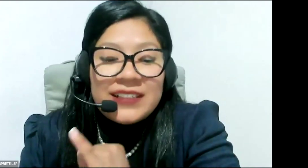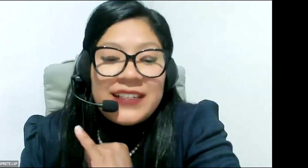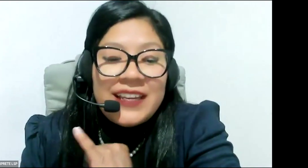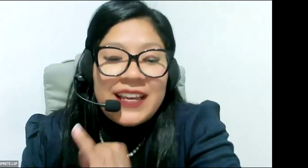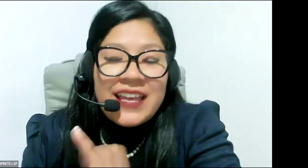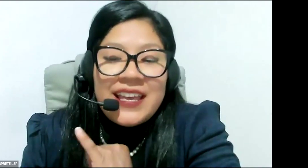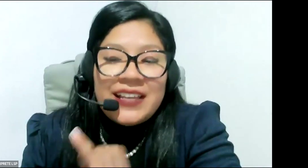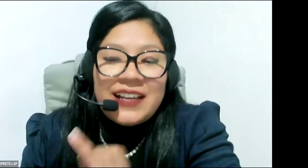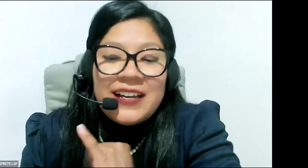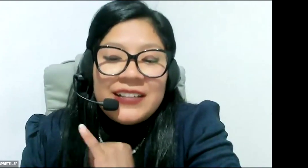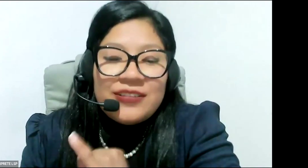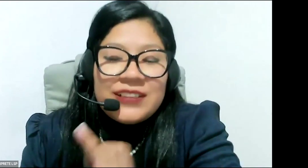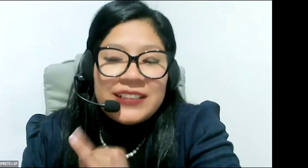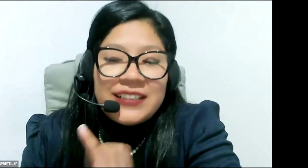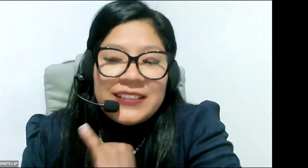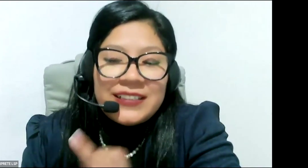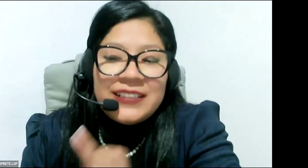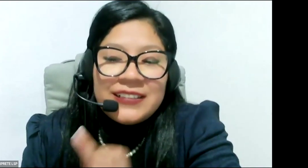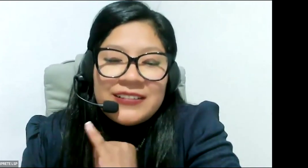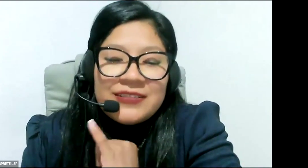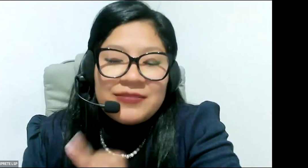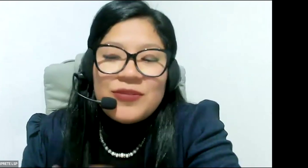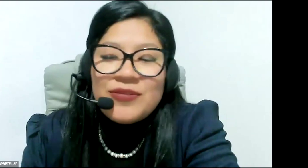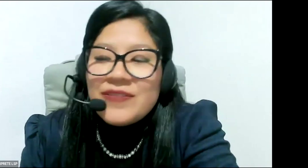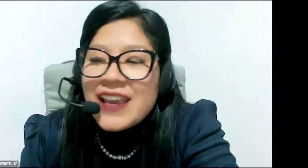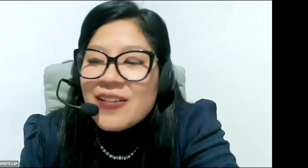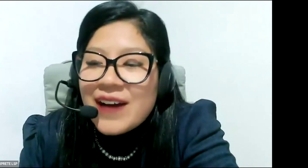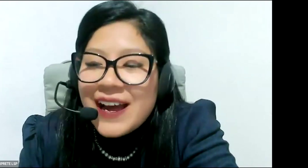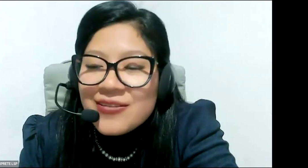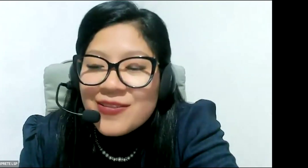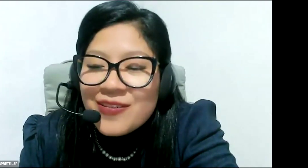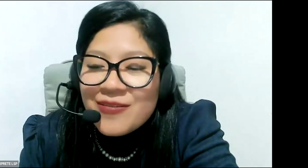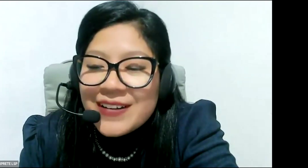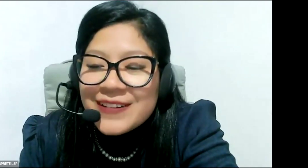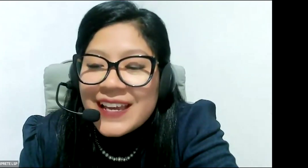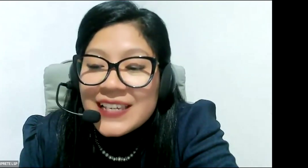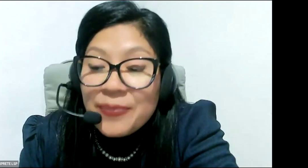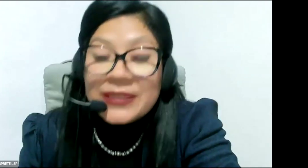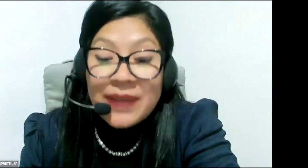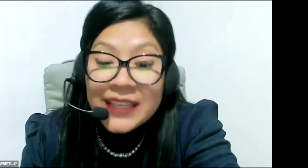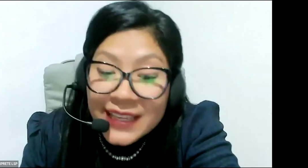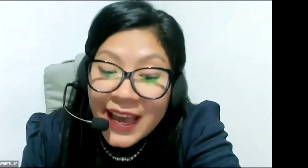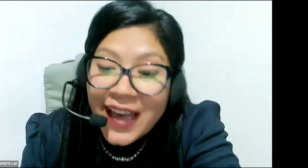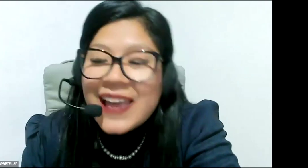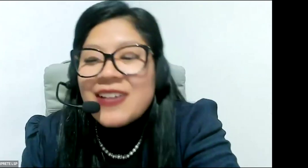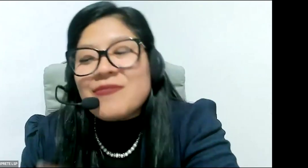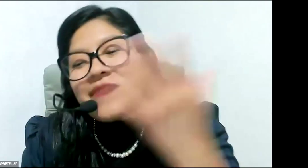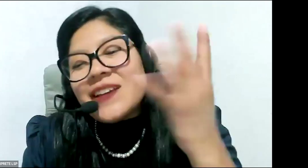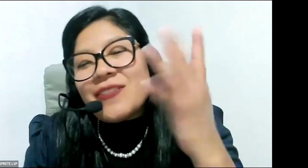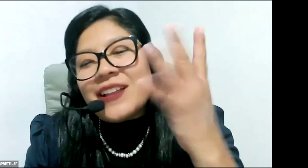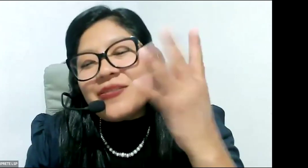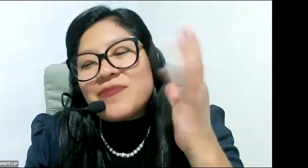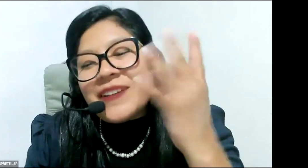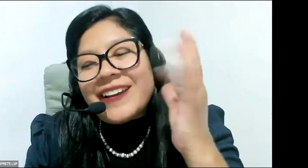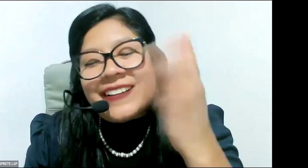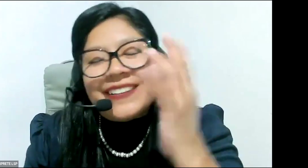que yo es así Ajá yo es así sí muy bien guanuco guanque pat amarilla muy